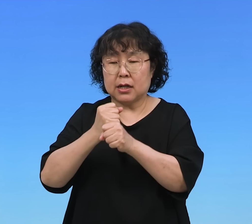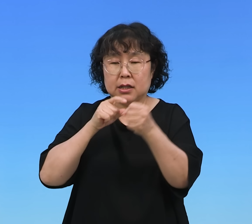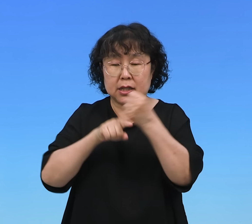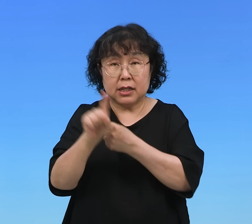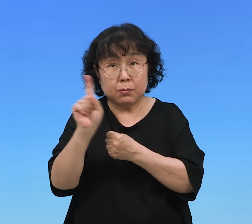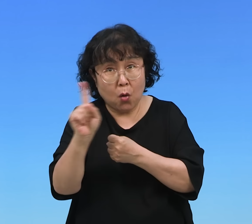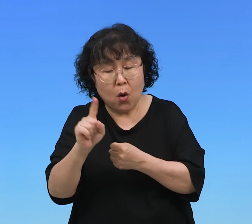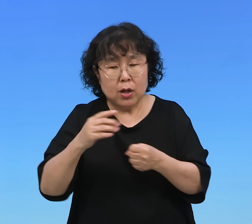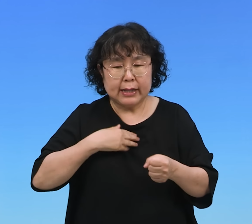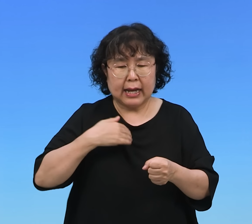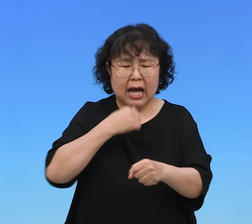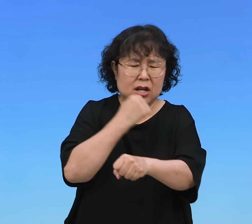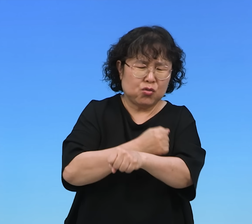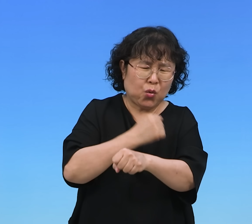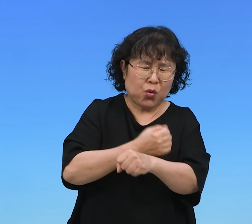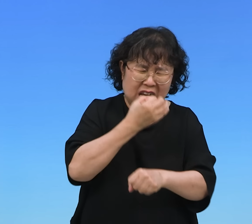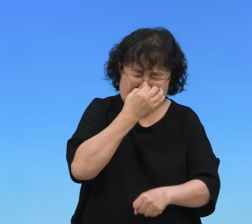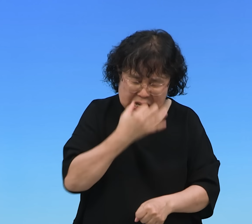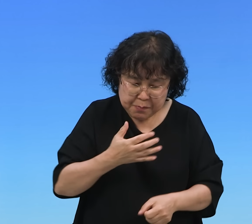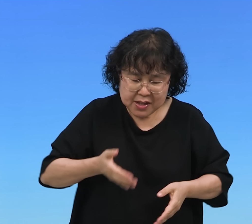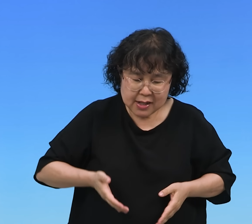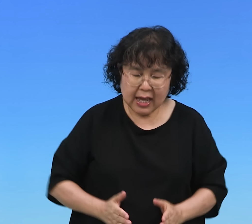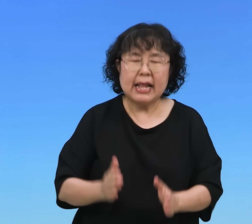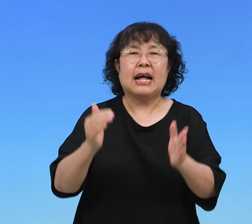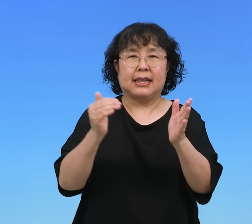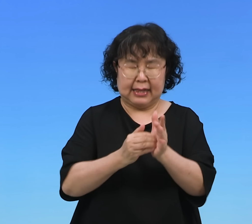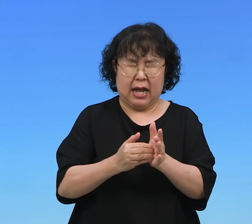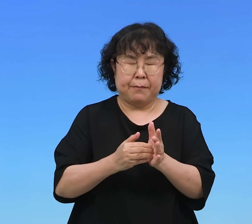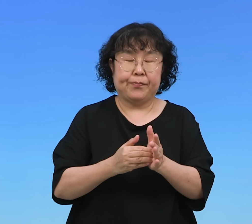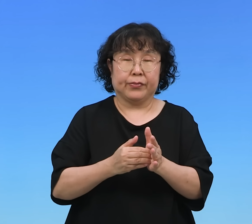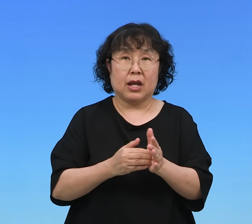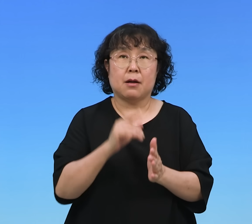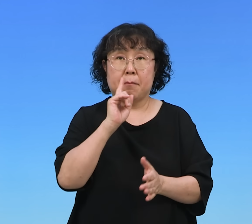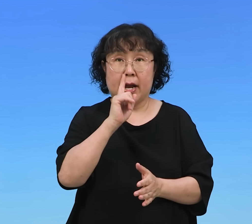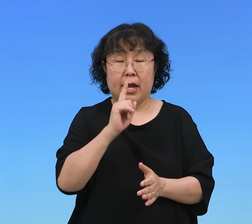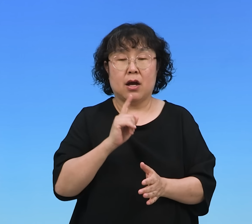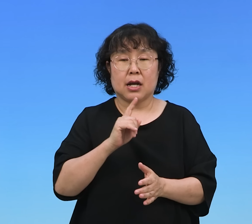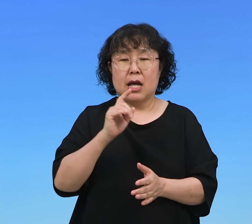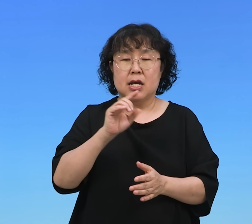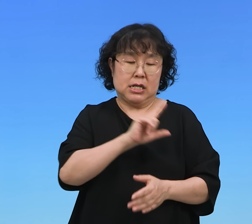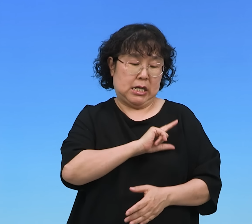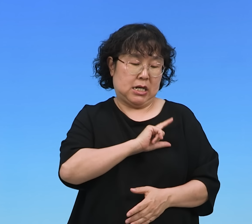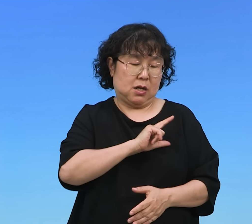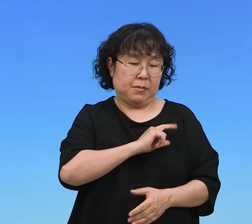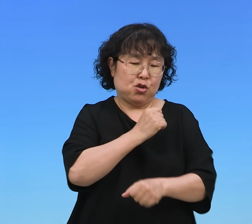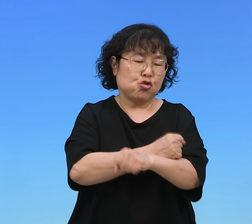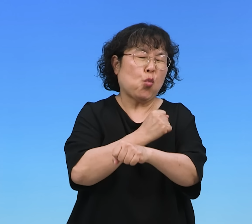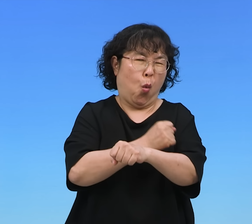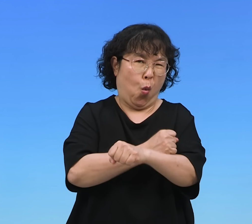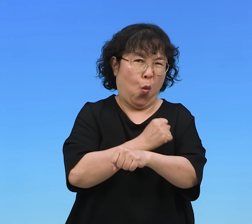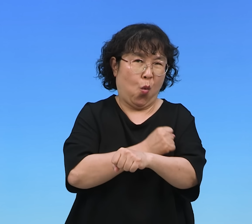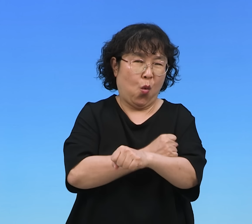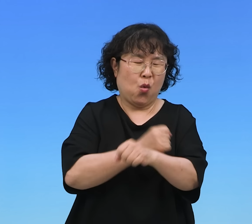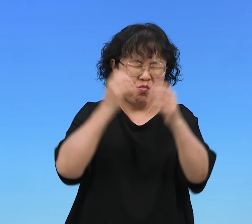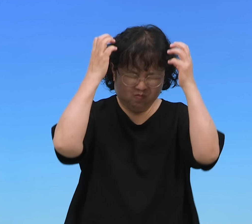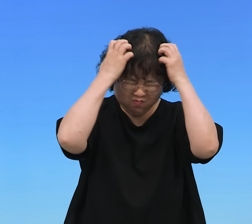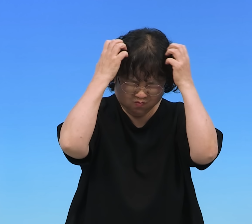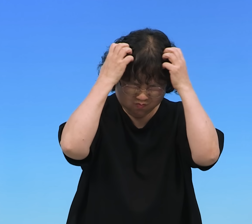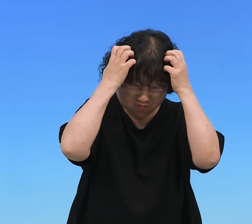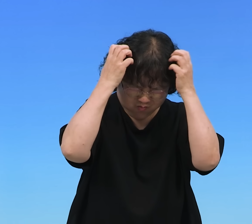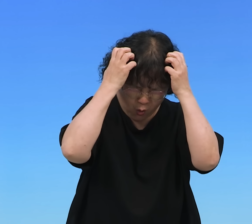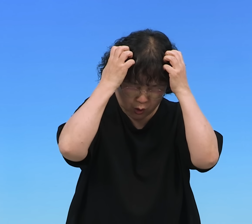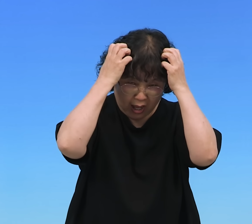함이더라. 이게 어떤 상황인지 아시겠죠? 이 야베스라는 이름 자체가 수고,